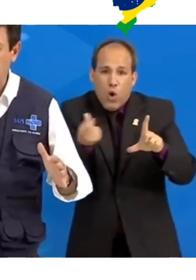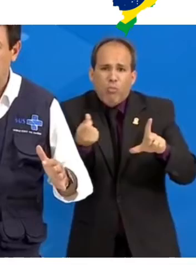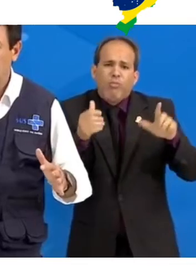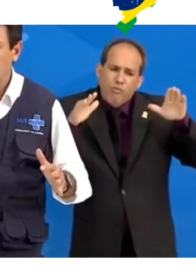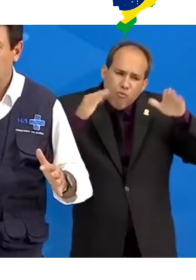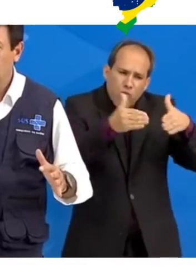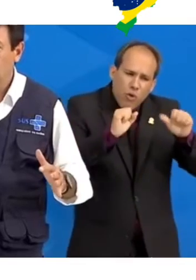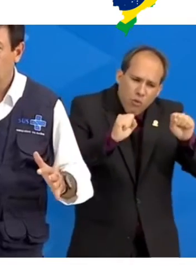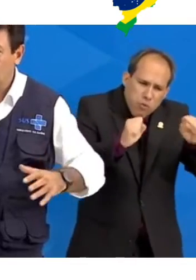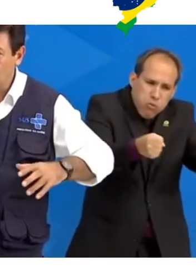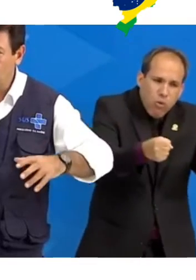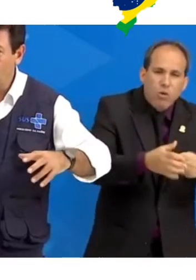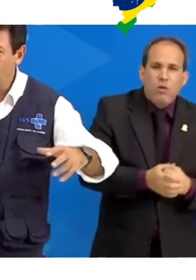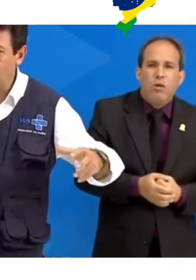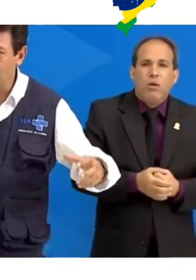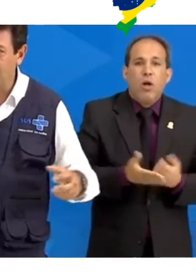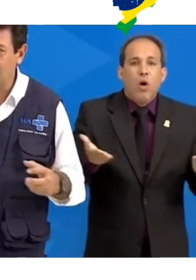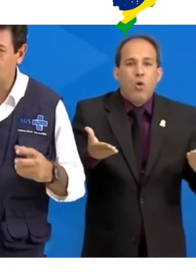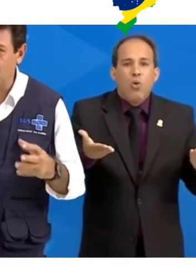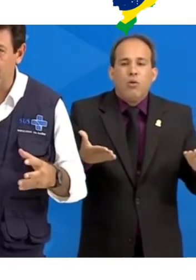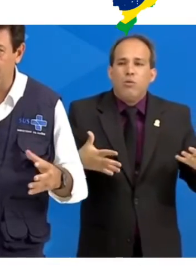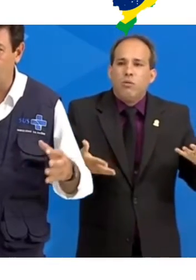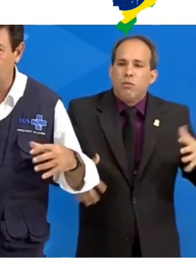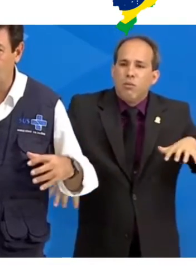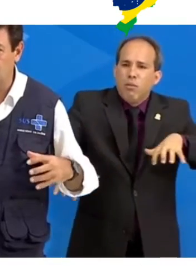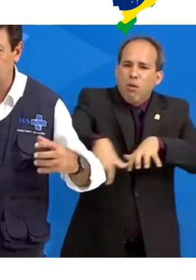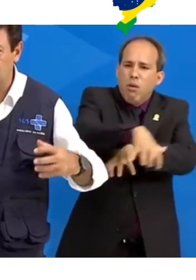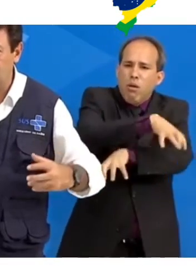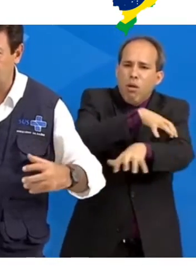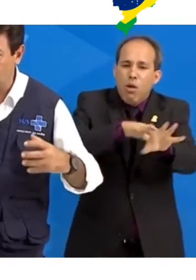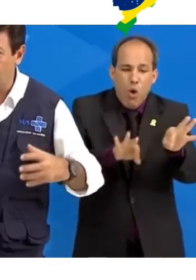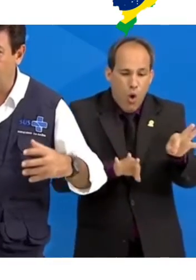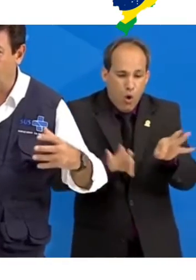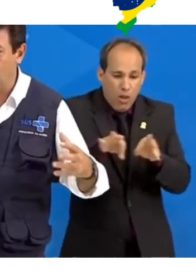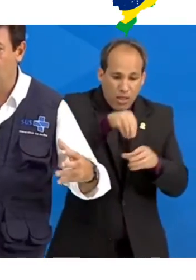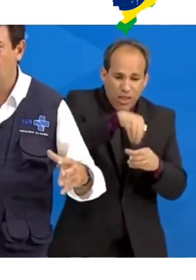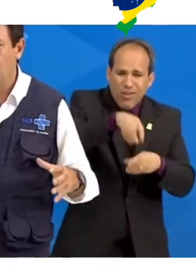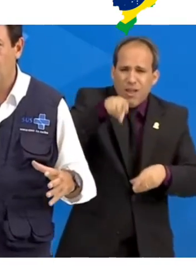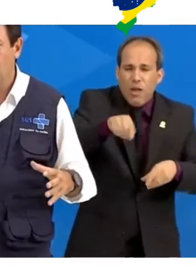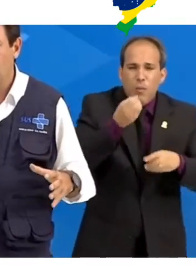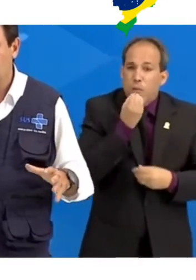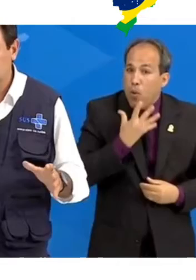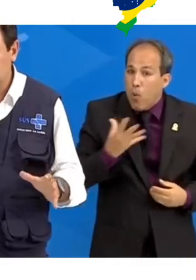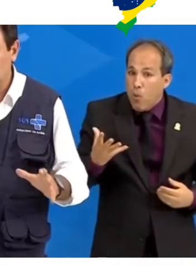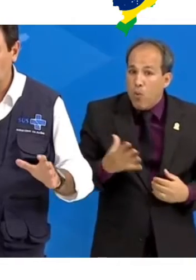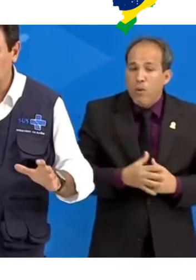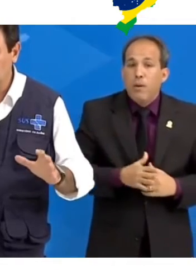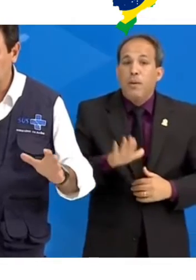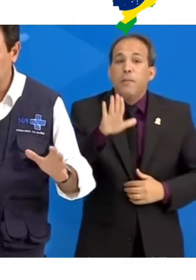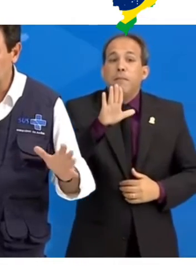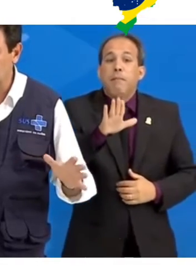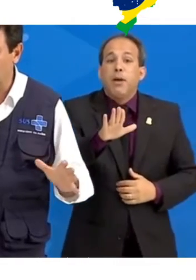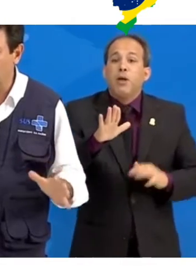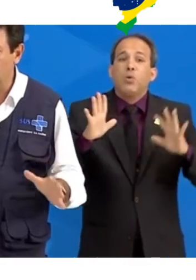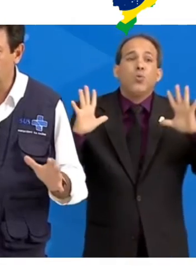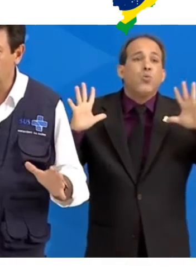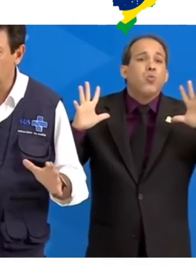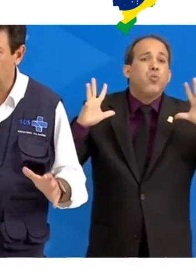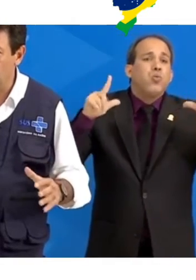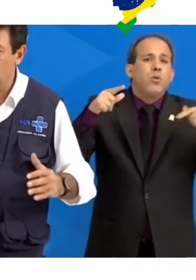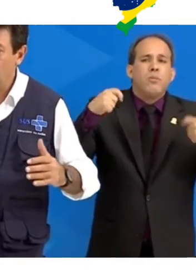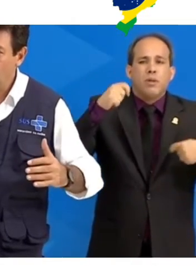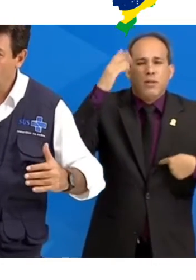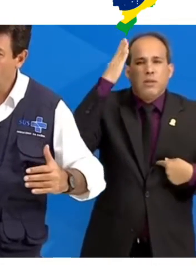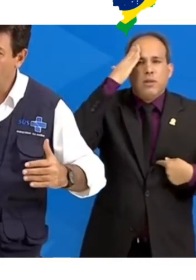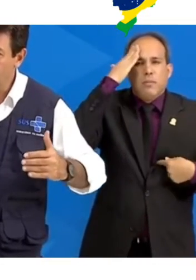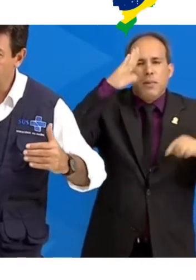bem. O clima organizacional nosso interno é bom. Acho que todo mundo está sabendo muito